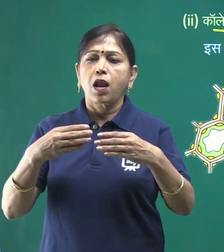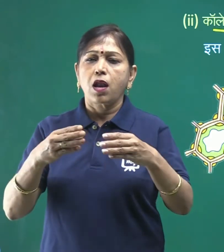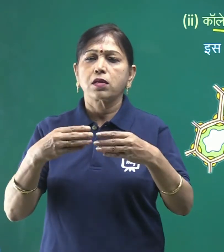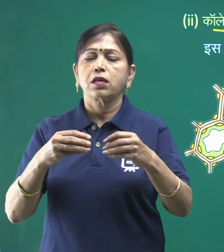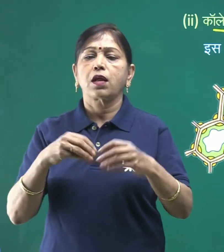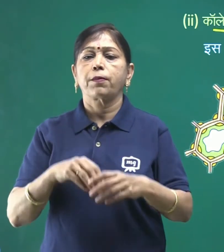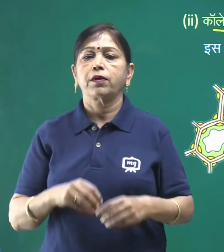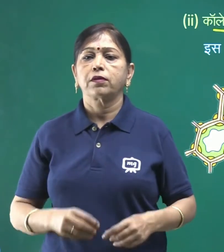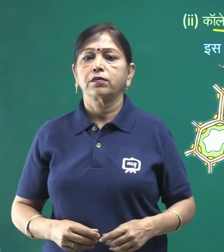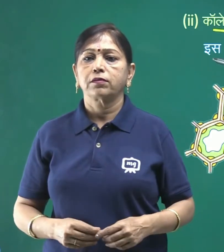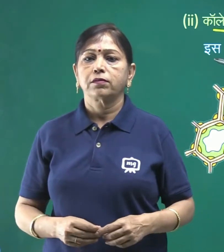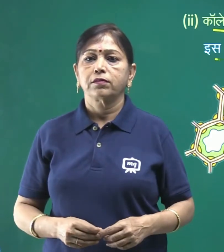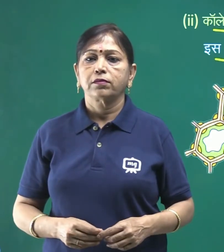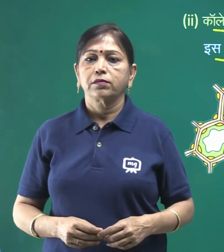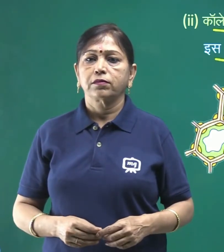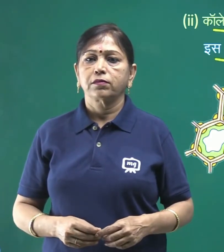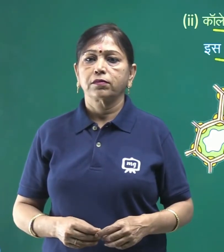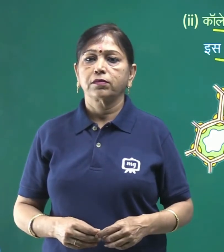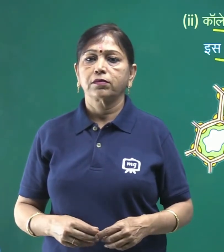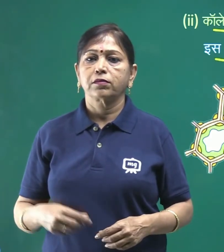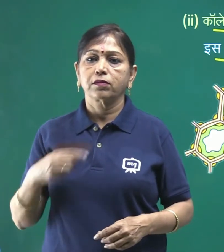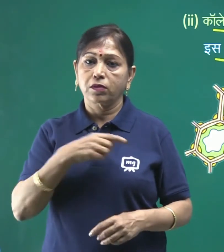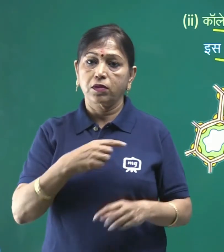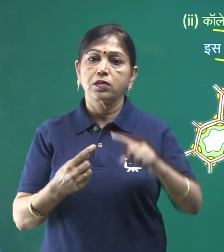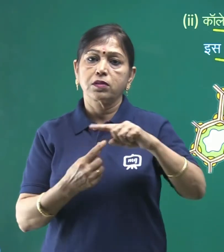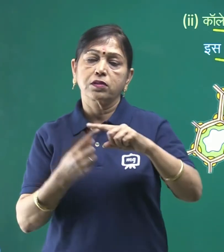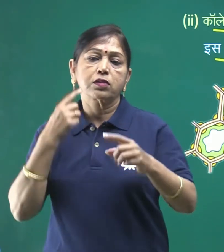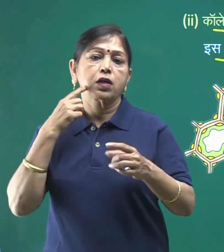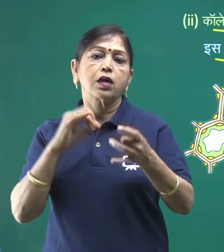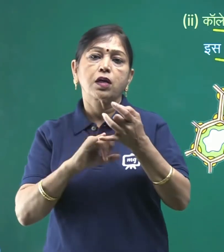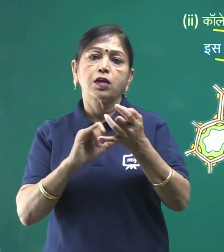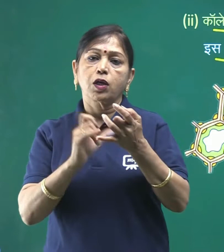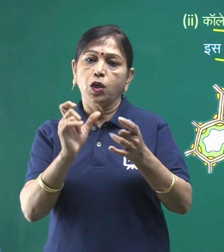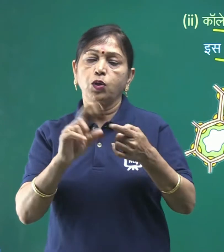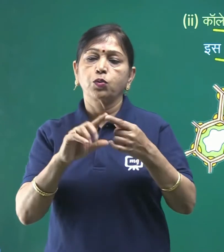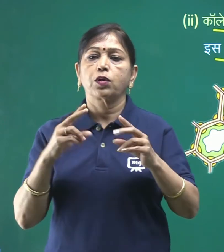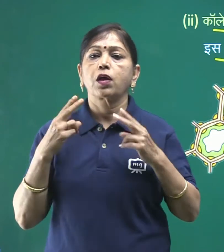लचीलापन इस ऊतक के कारण होता है।